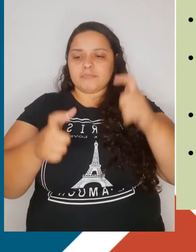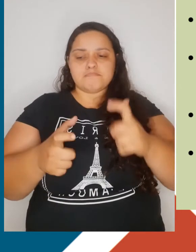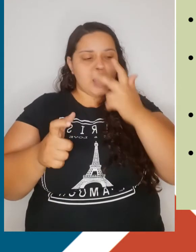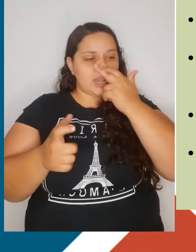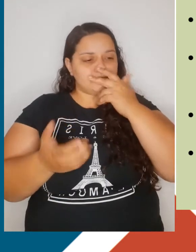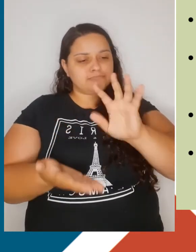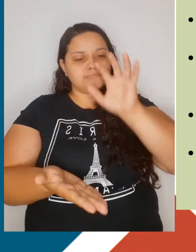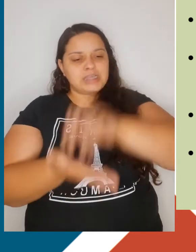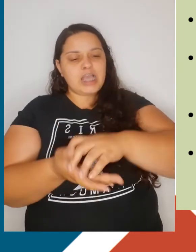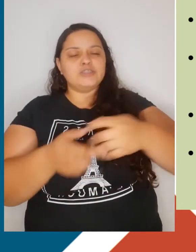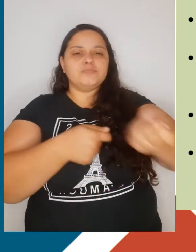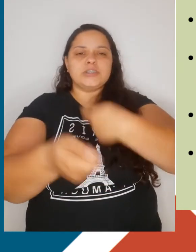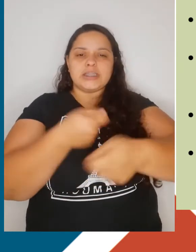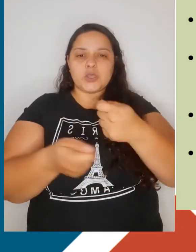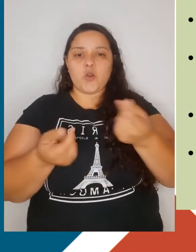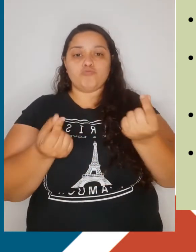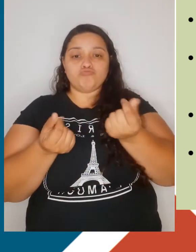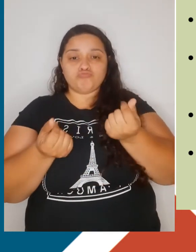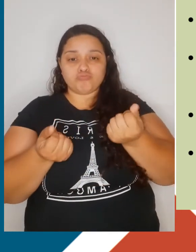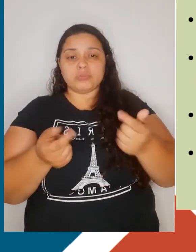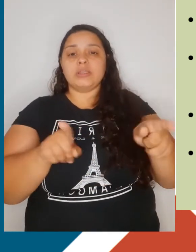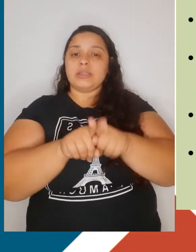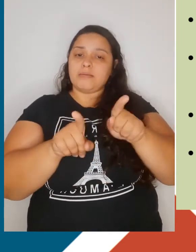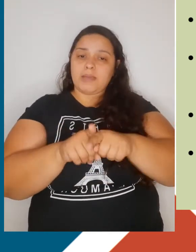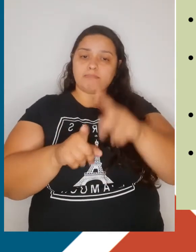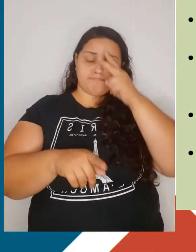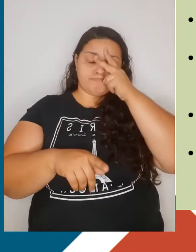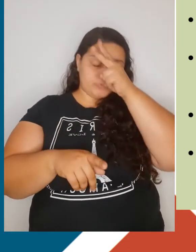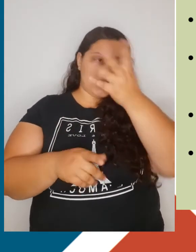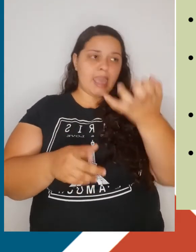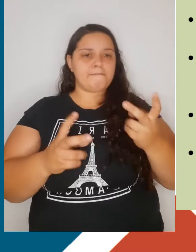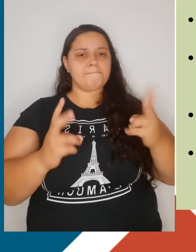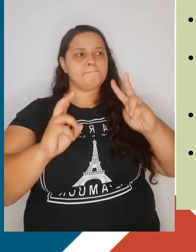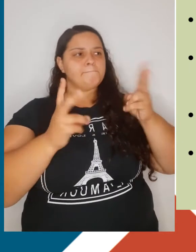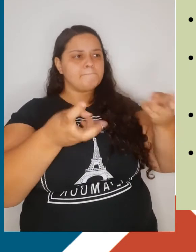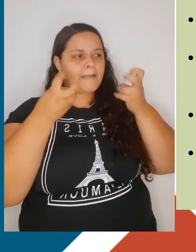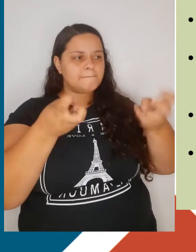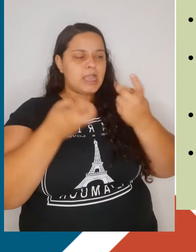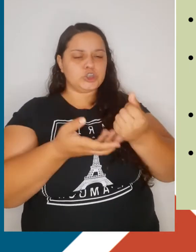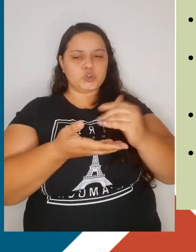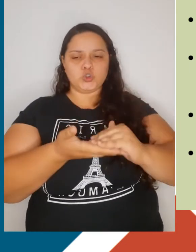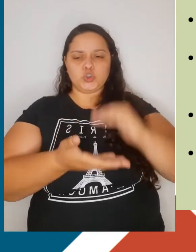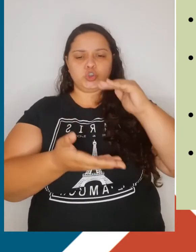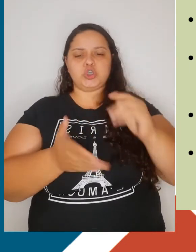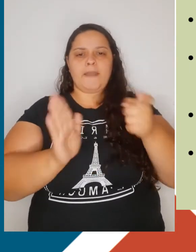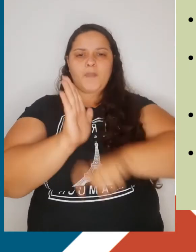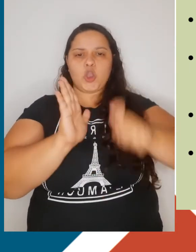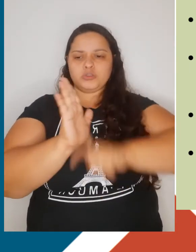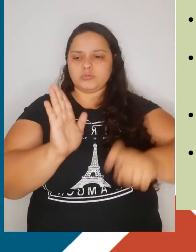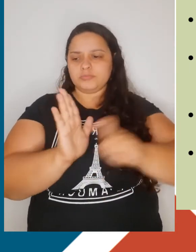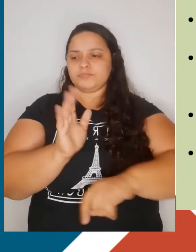a metrópole centralizou a administração dos impostos e aumentou o rigor da cobrança. A